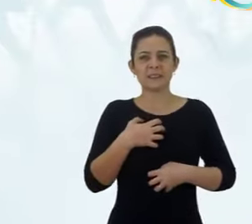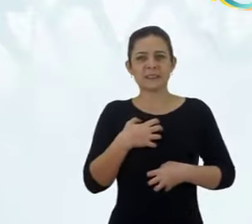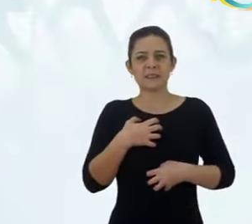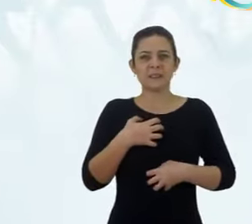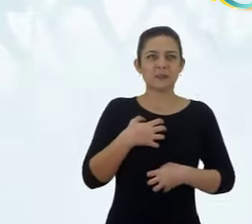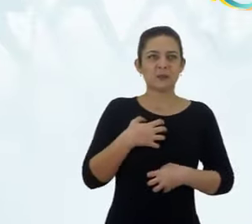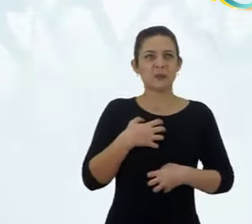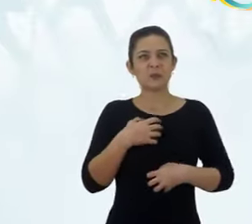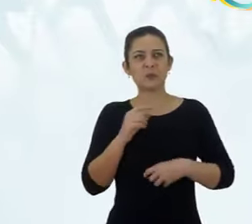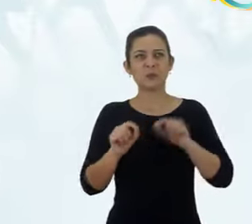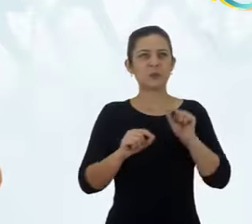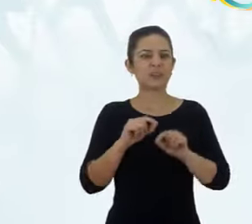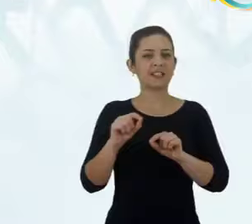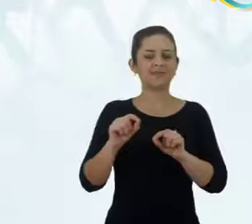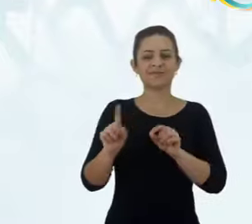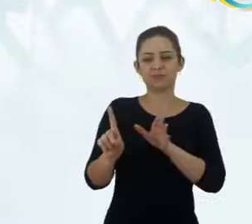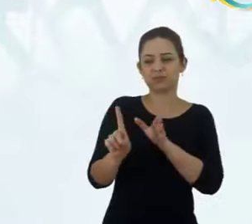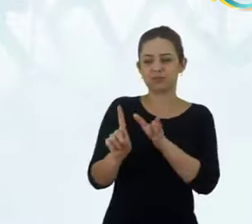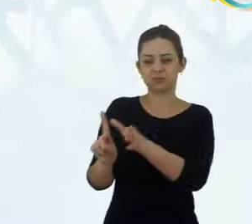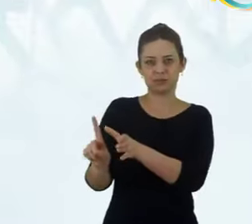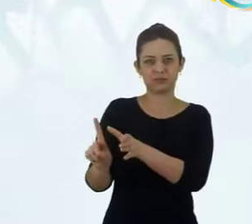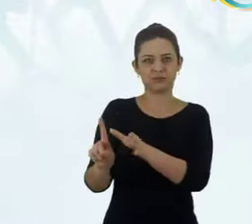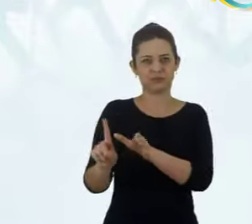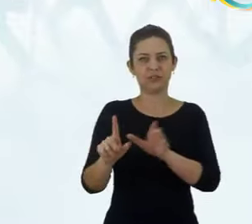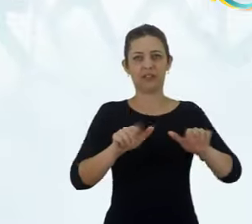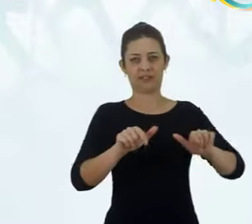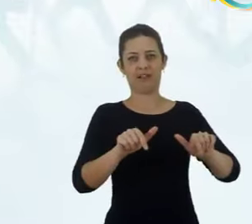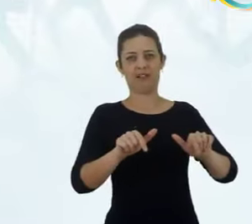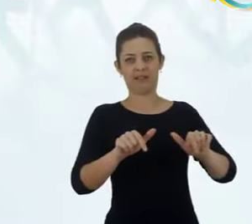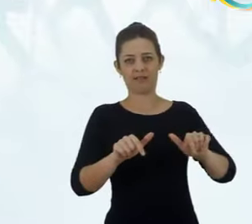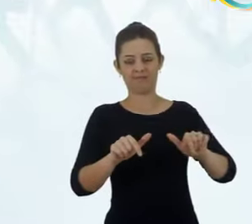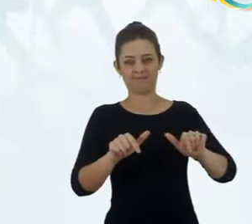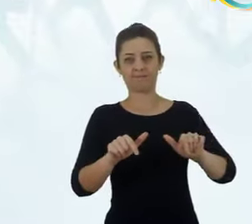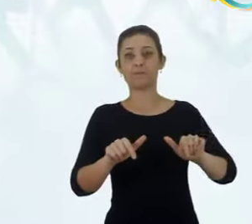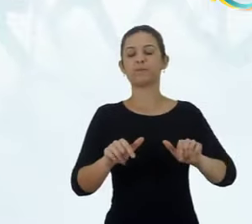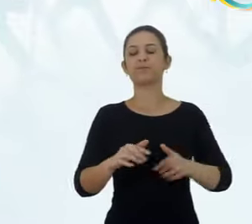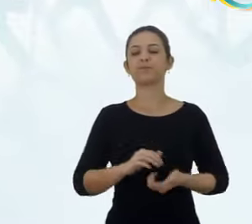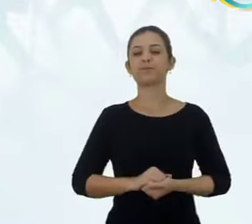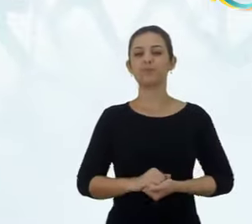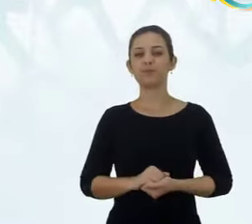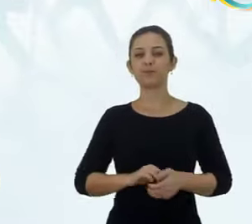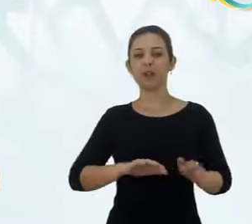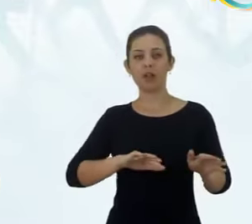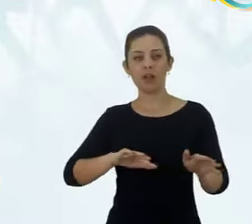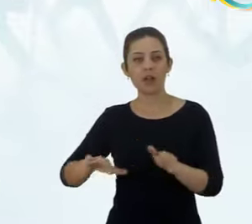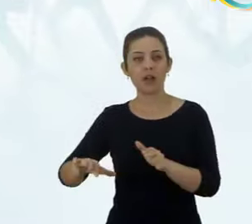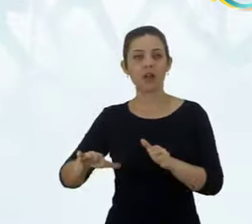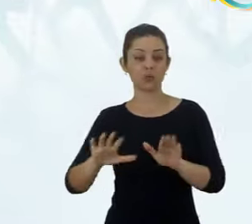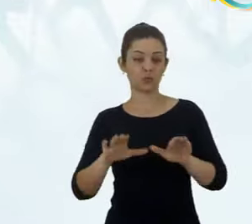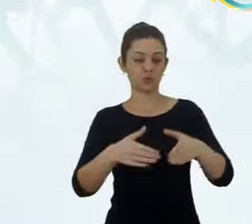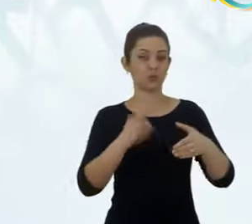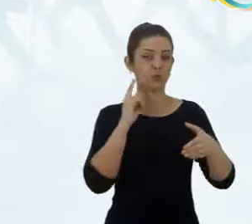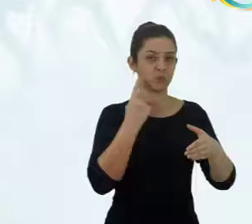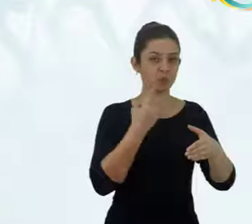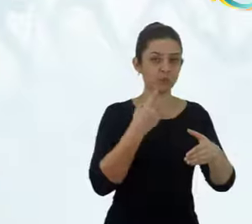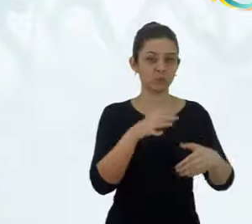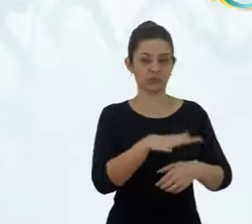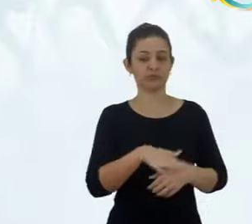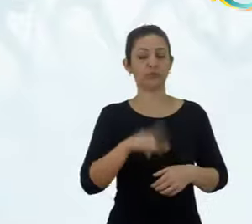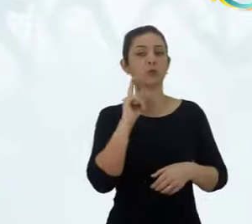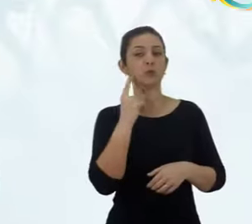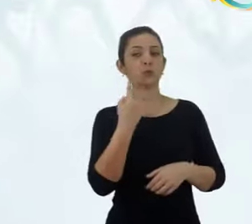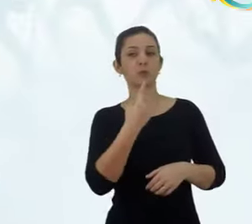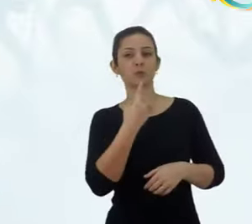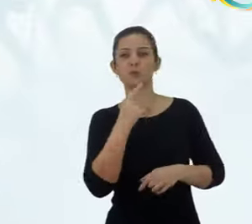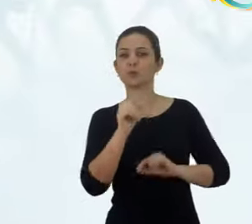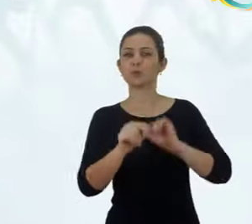uma, entre aspas, uma exclusão dentro da sala de aula. Dentro dessa área da comunidade surda, dentro dessa